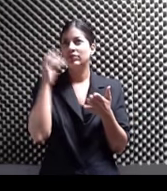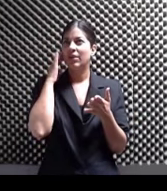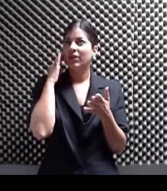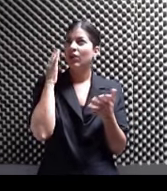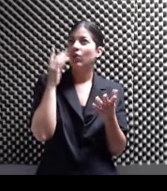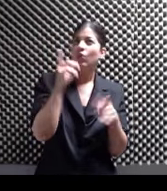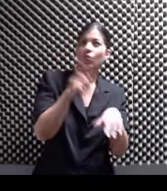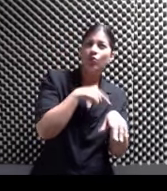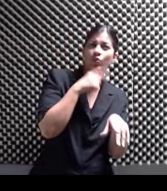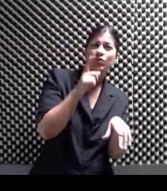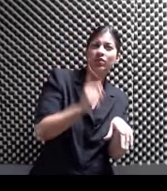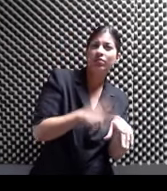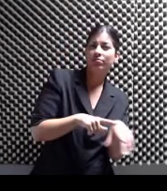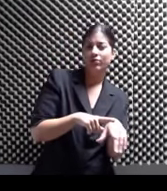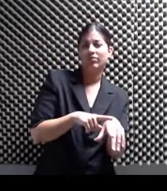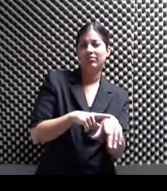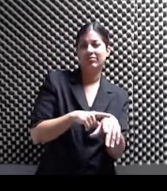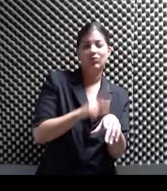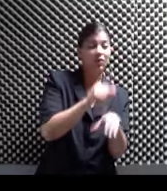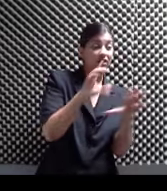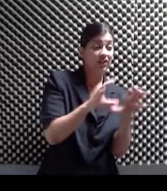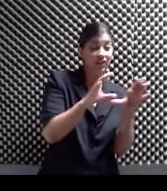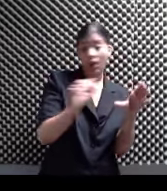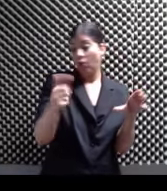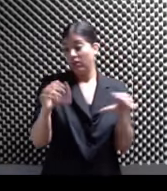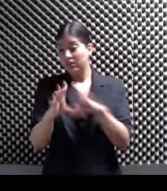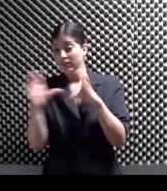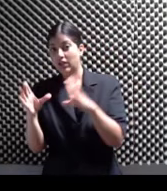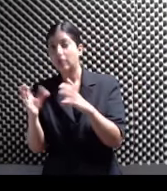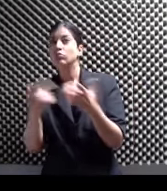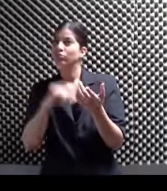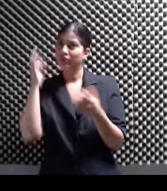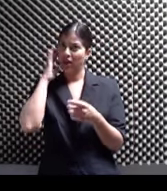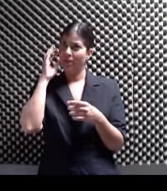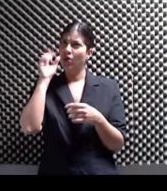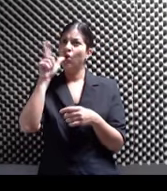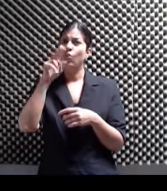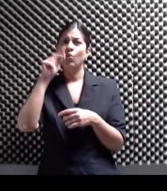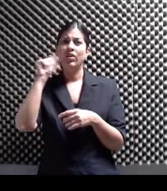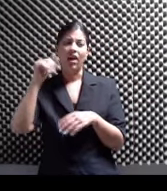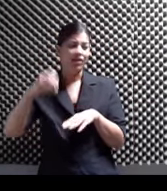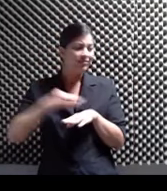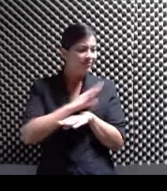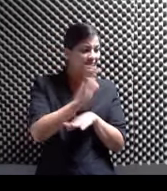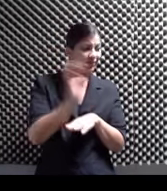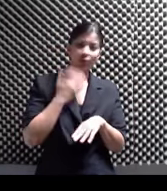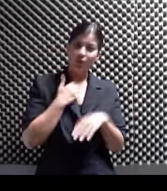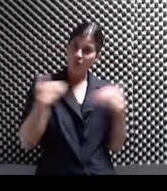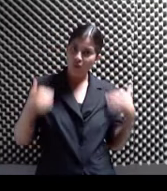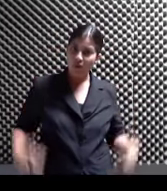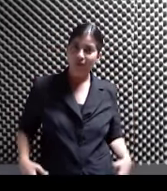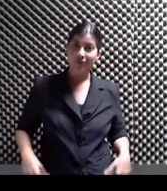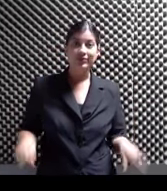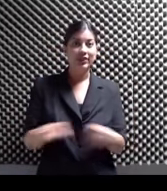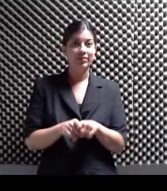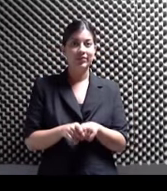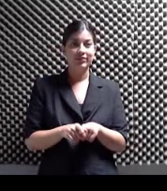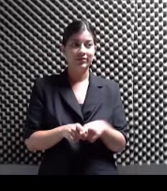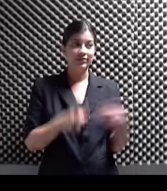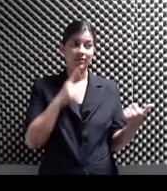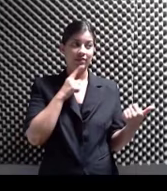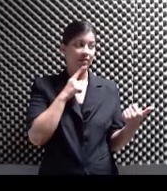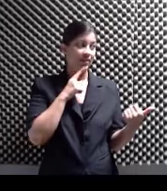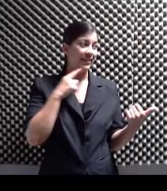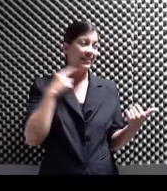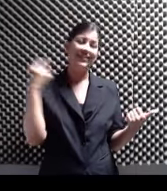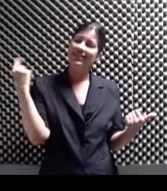pasado, sí, entre una actividad y la otra. Okay. Además de que sabemos la influencia que tiene, uh-huh, en nuestros cuerpos la luna, uh-huh, ¿no? La luna siempre está llena en realidad.